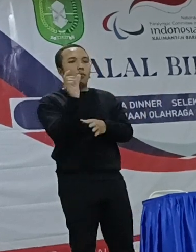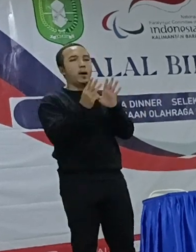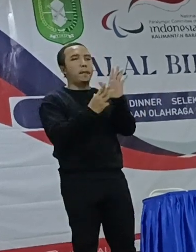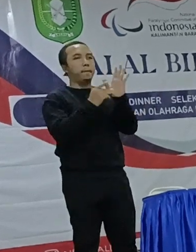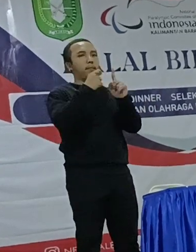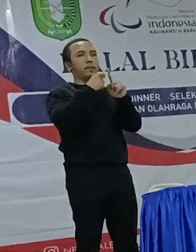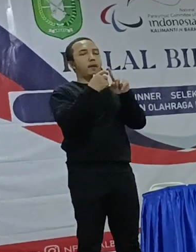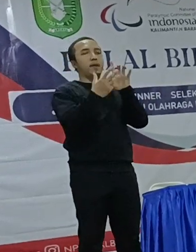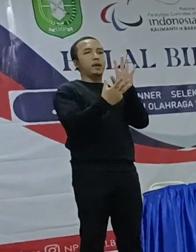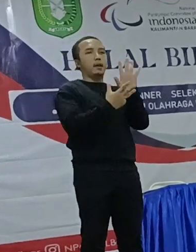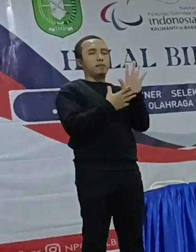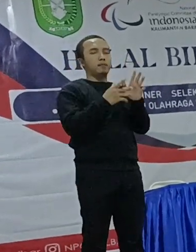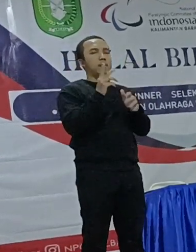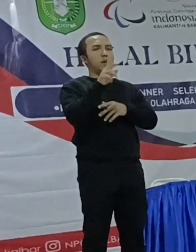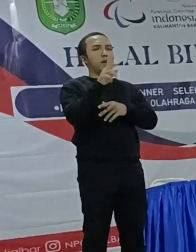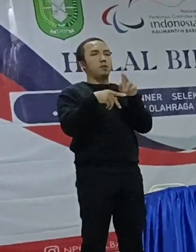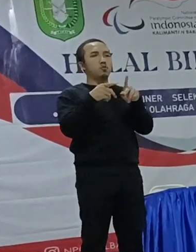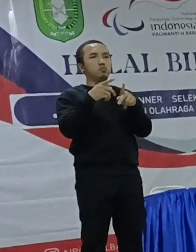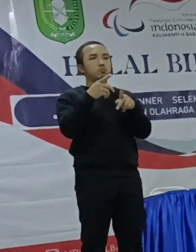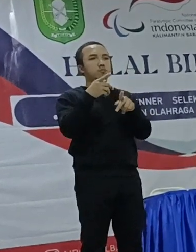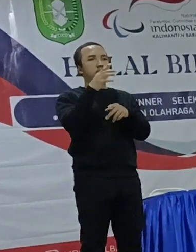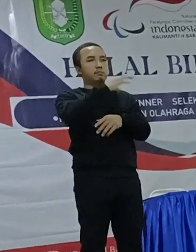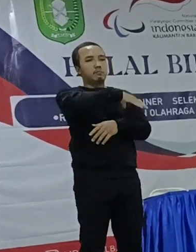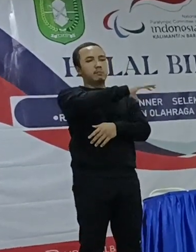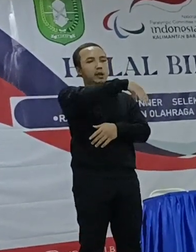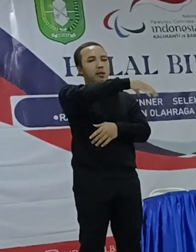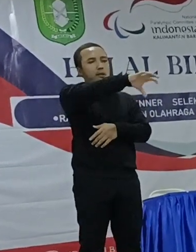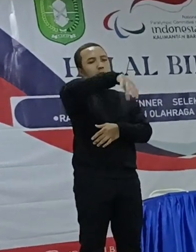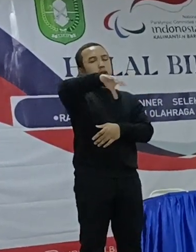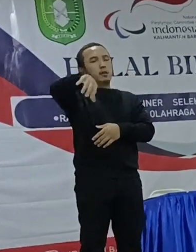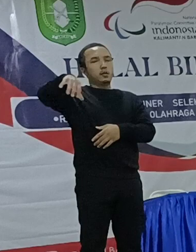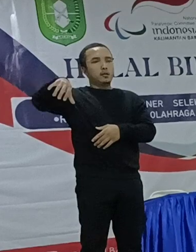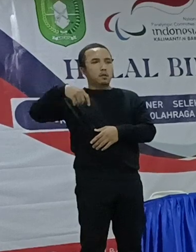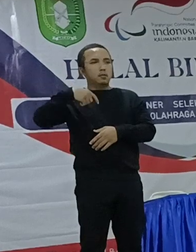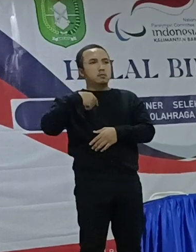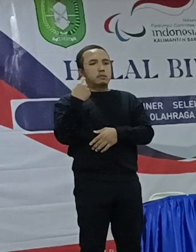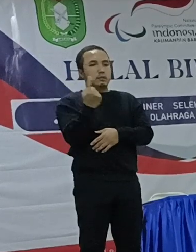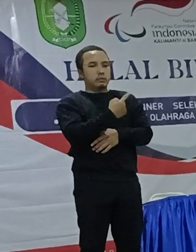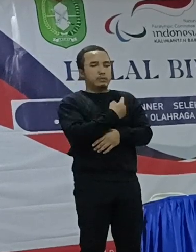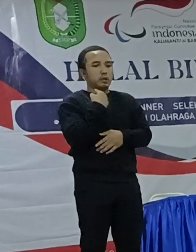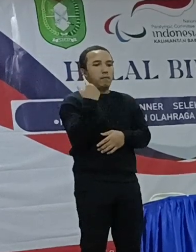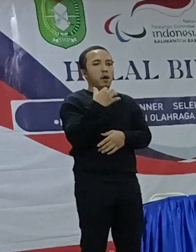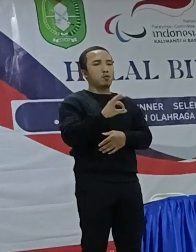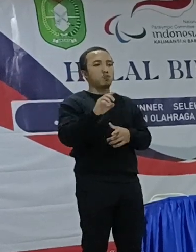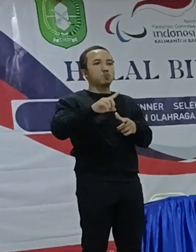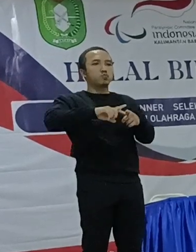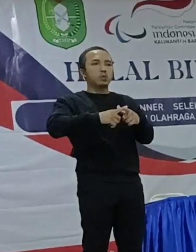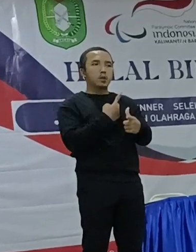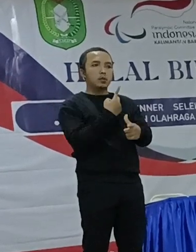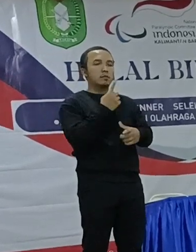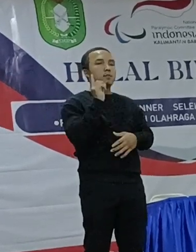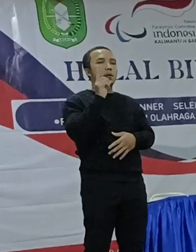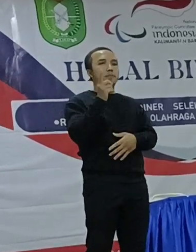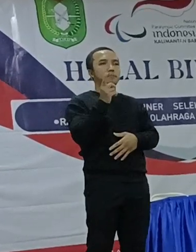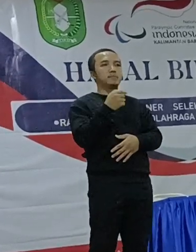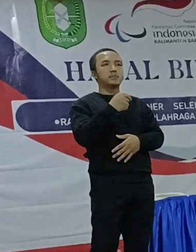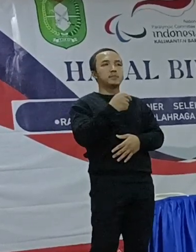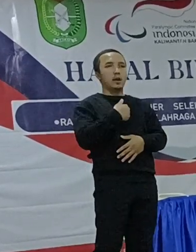seluruh yang ini masih mulai dia mengurus kawan-kawan